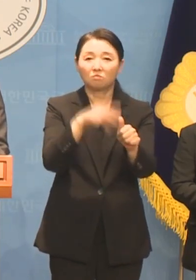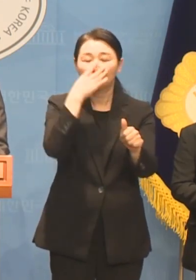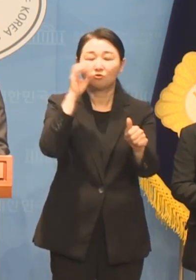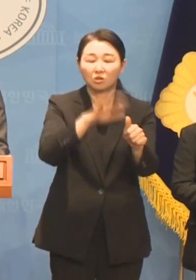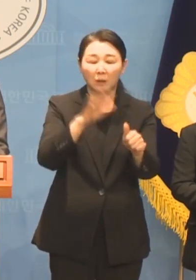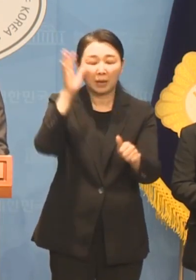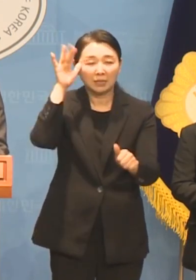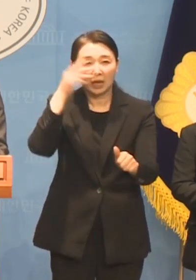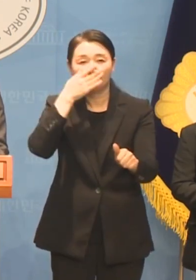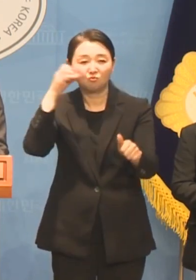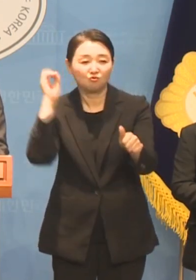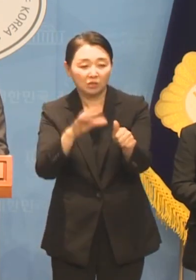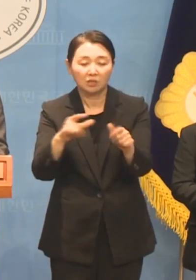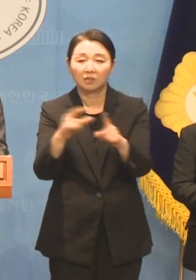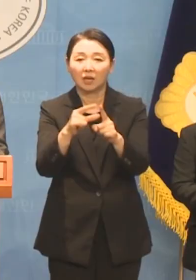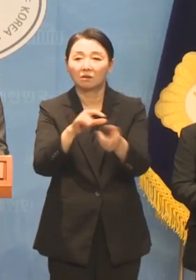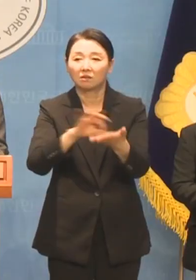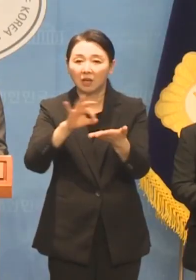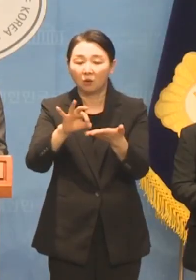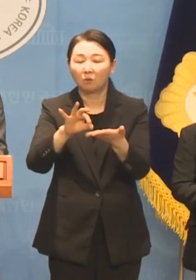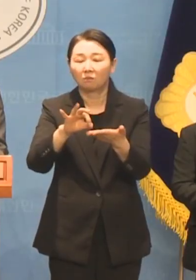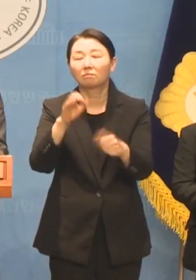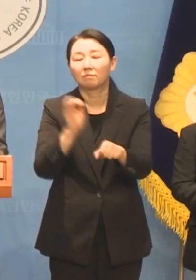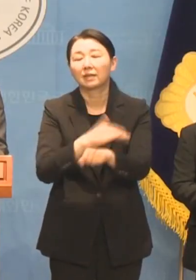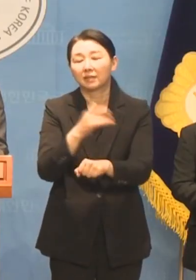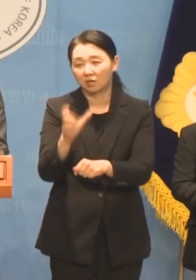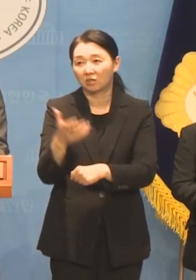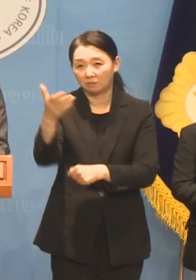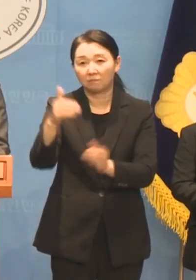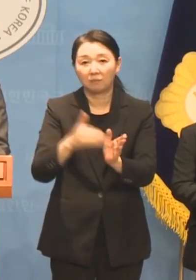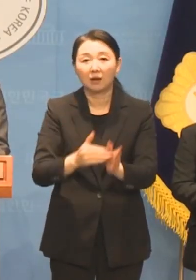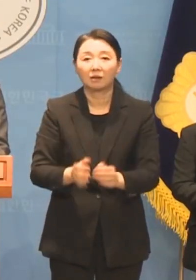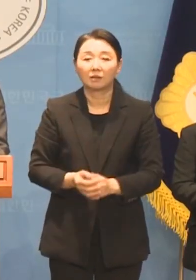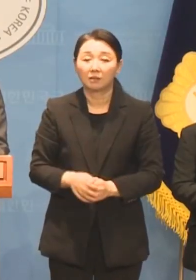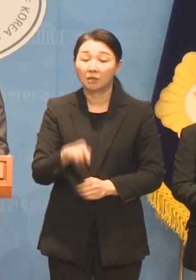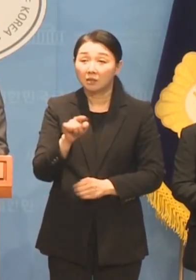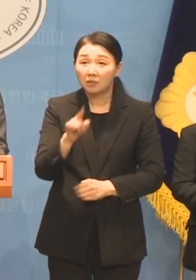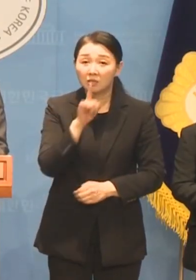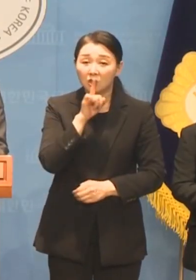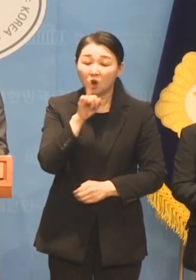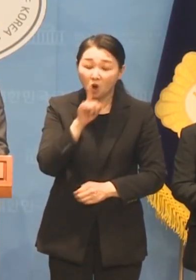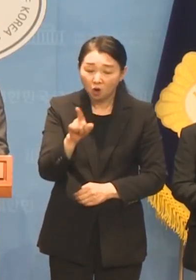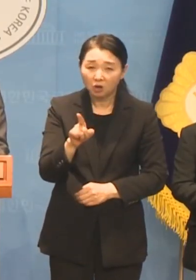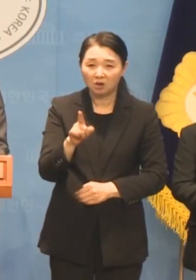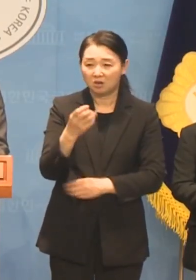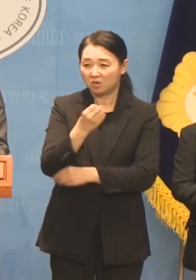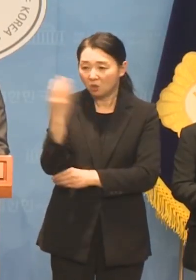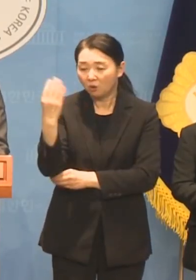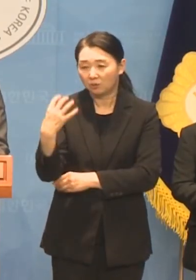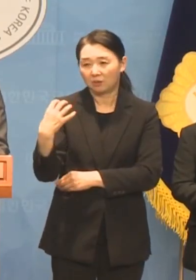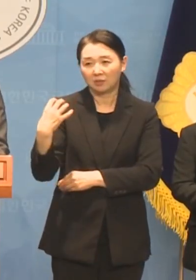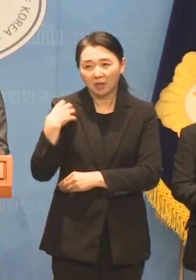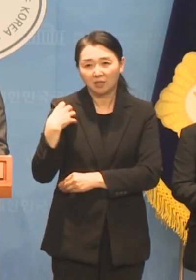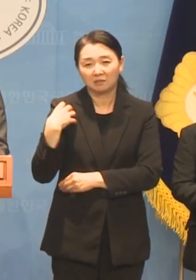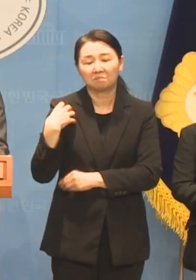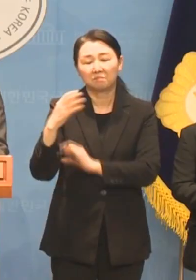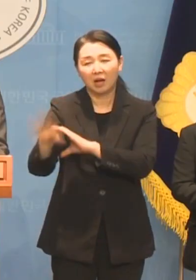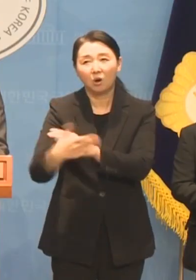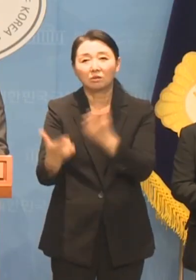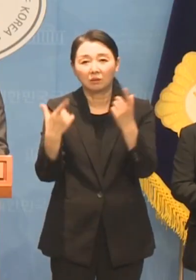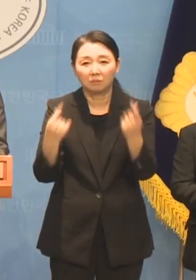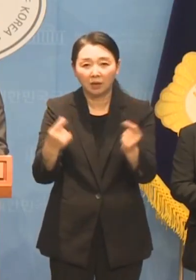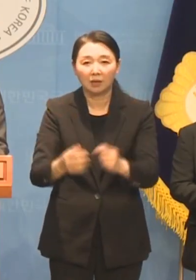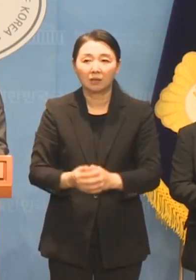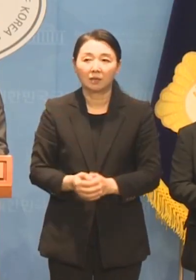개무시라는 부적절한 표현을 사용한 영상을 게시하였습니다. 이는 언론 본연의 품위와 책무를 망각한 행위로